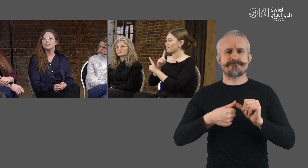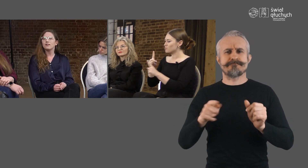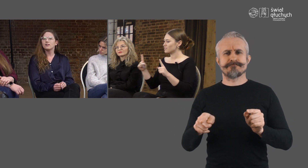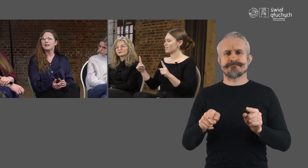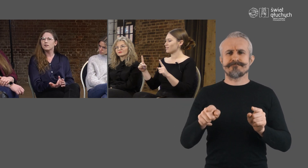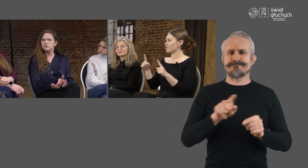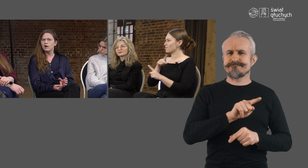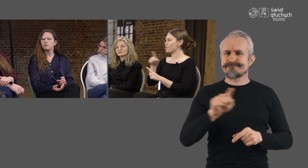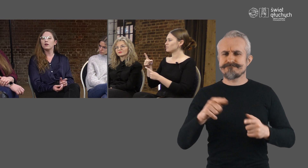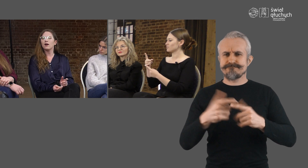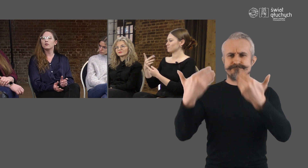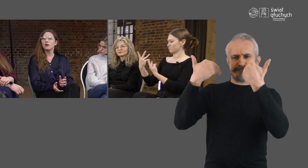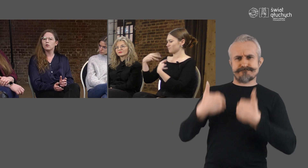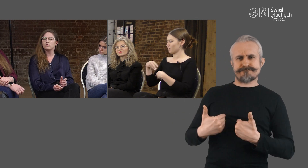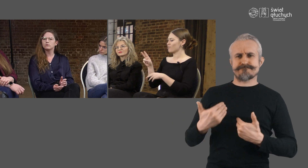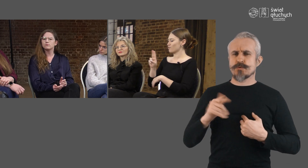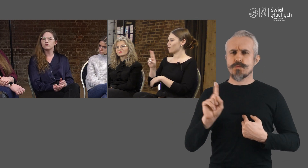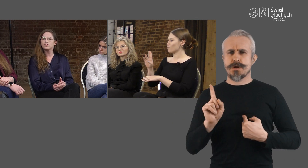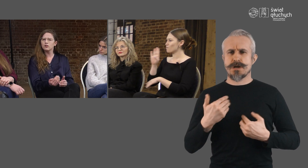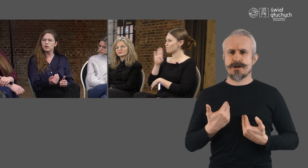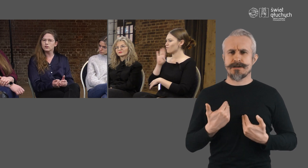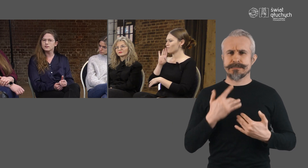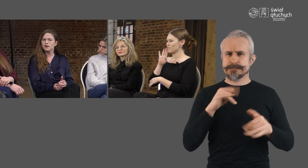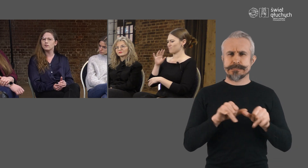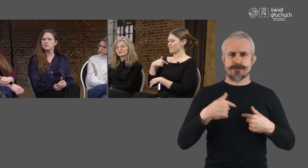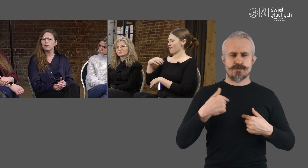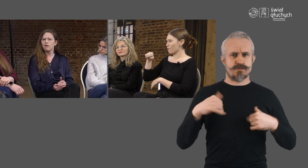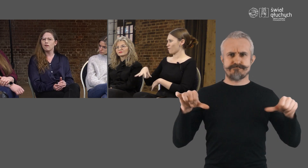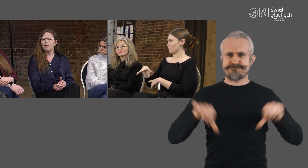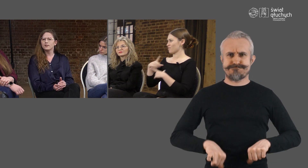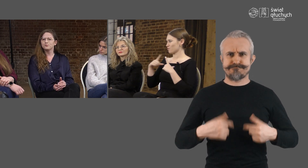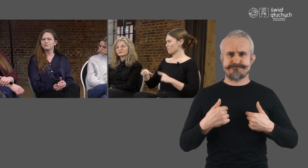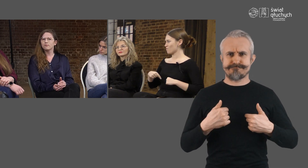nauczyciele traktowali mnie jako taką może gorszego